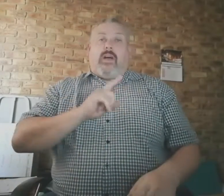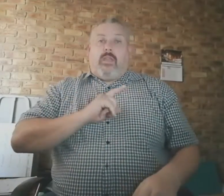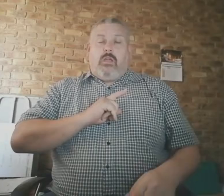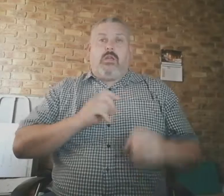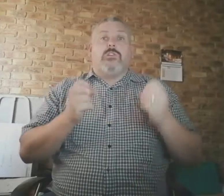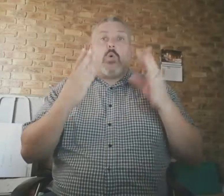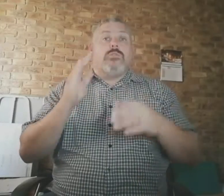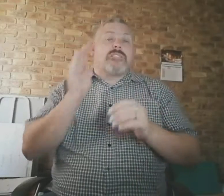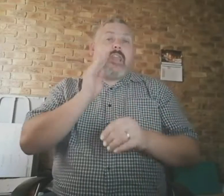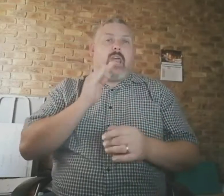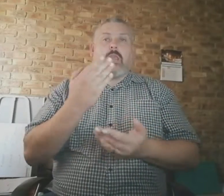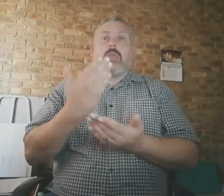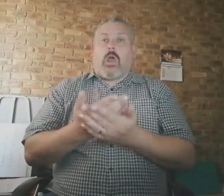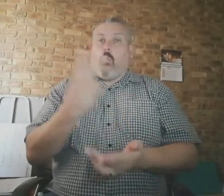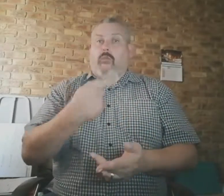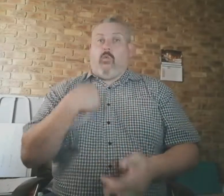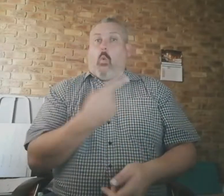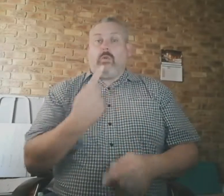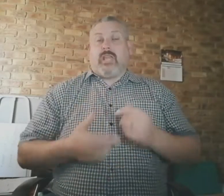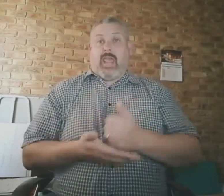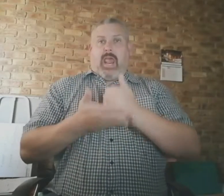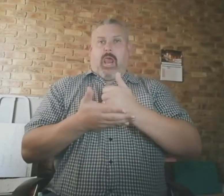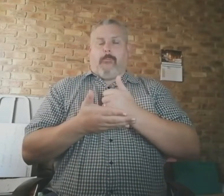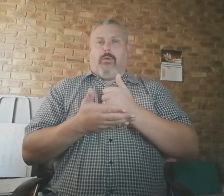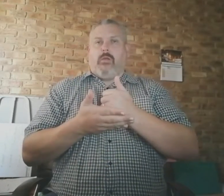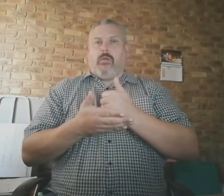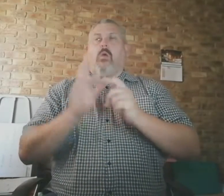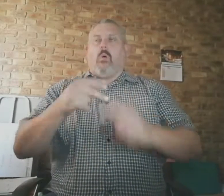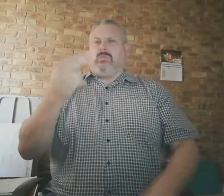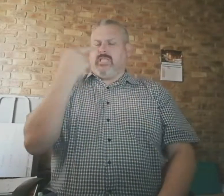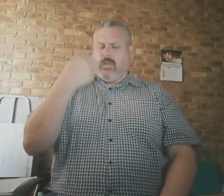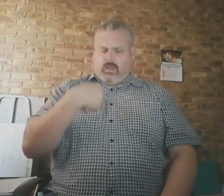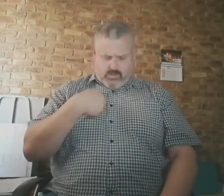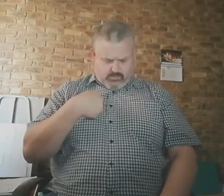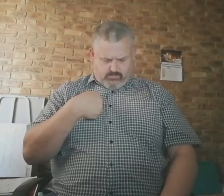Want, soms skinder kan ook vir ons help om sien ons